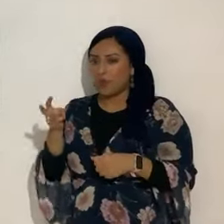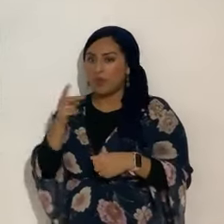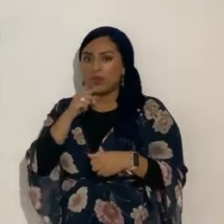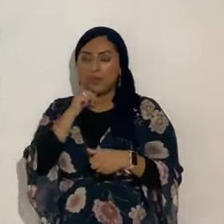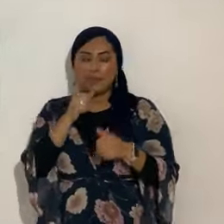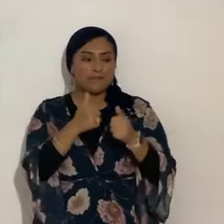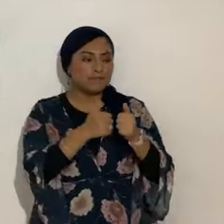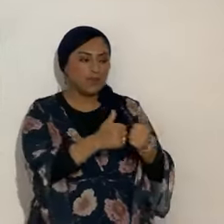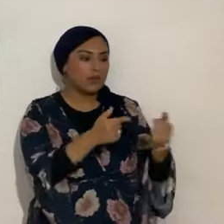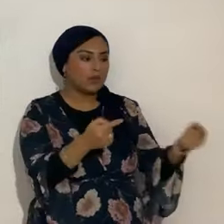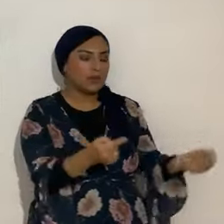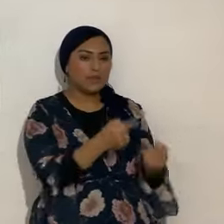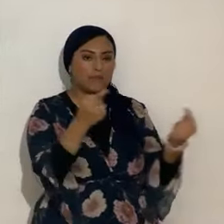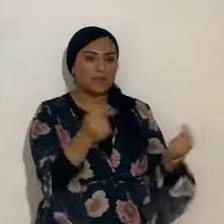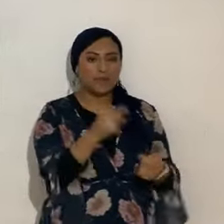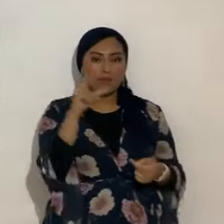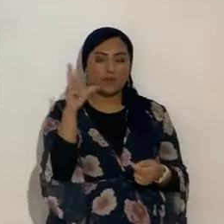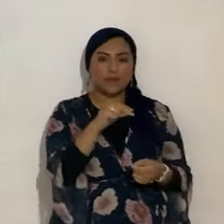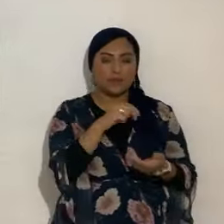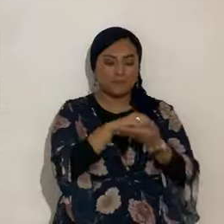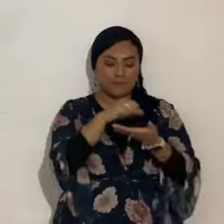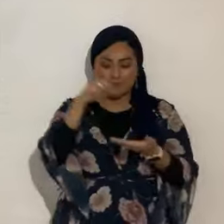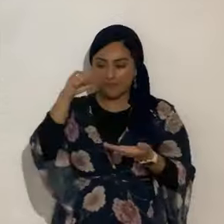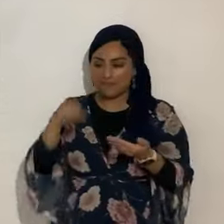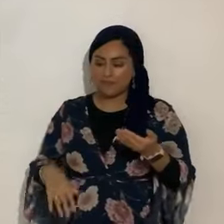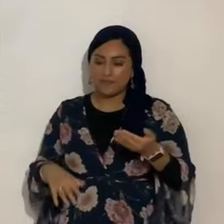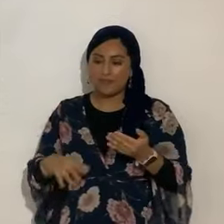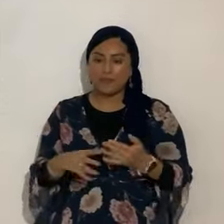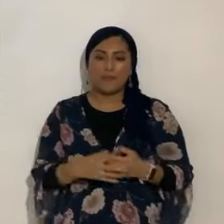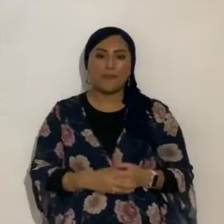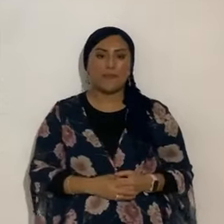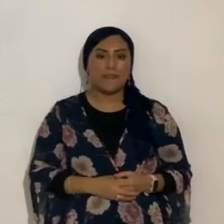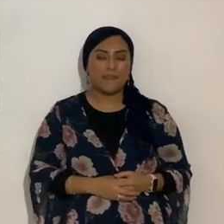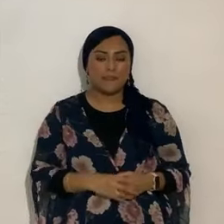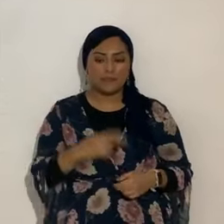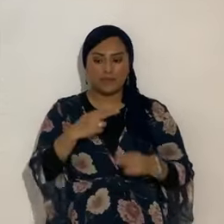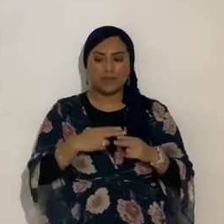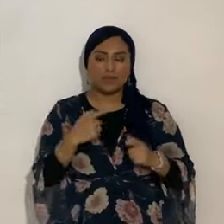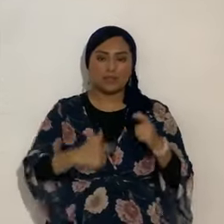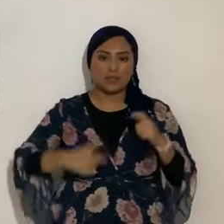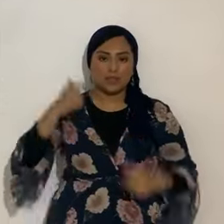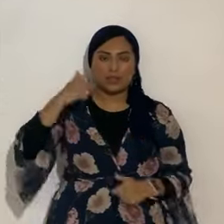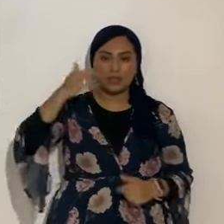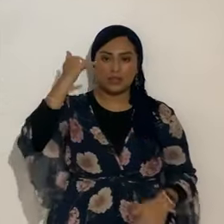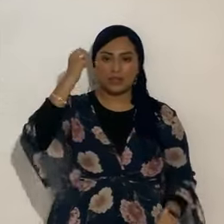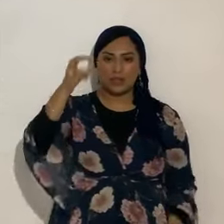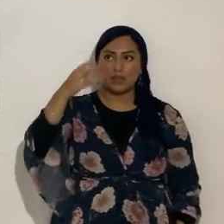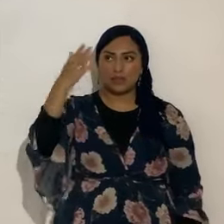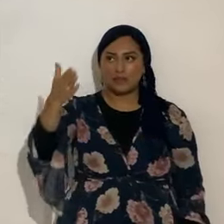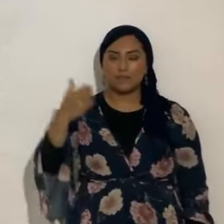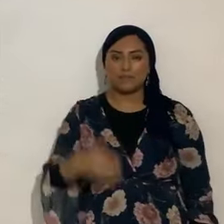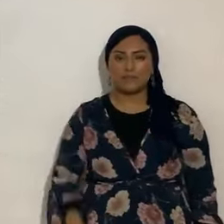seguir al maligno. Lo reprendemos y lo echamos fuera con todos sus demonios en el nombre de nuestro don Yahshua Mashiach.